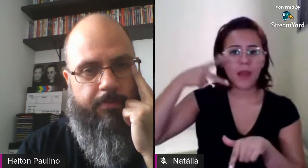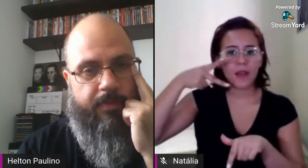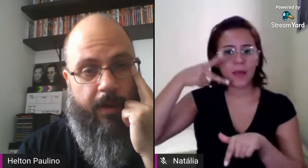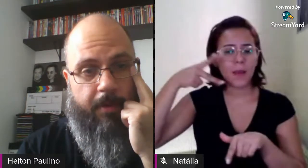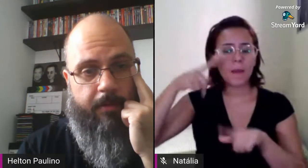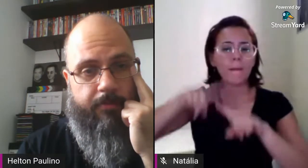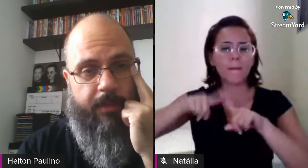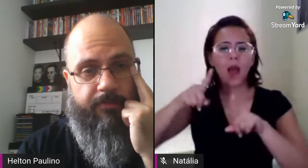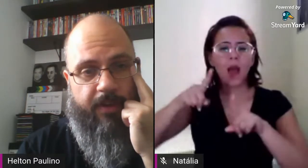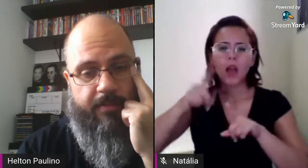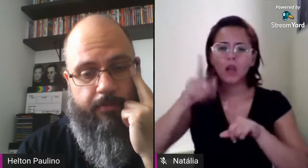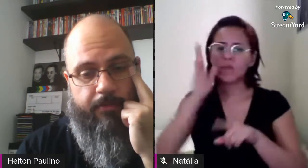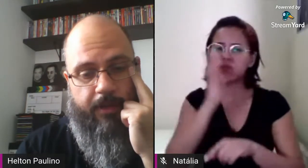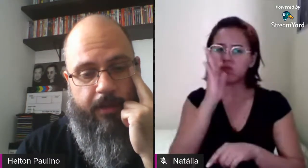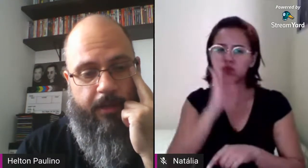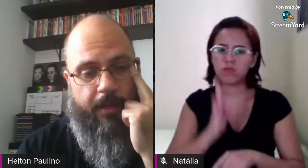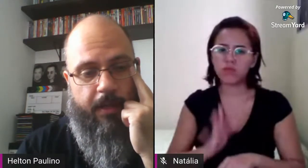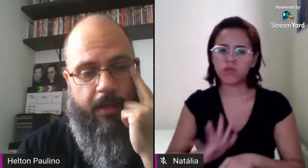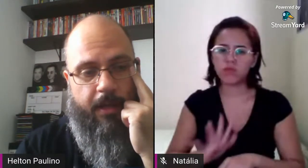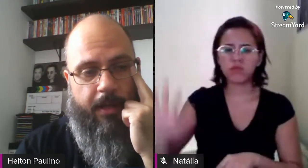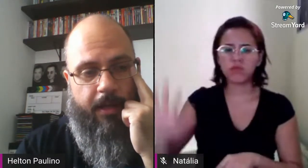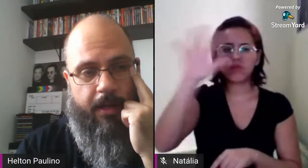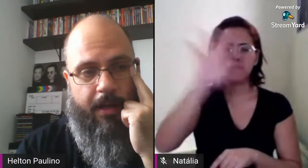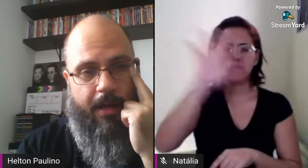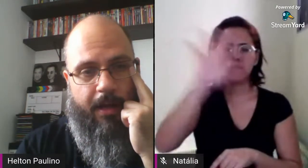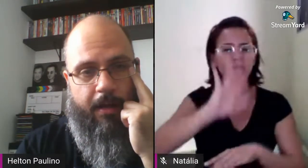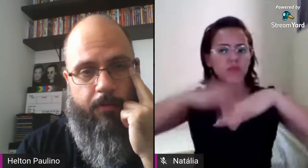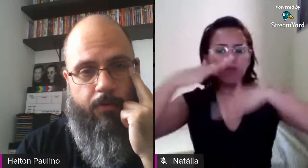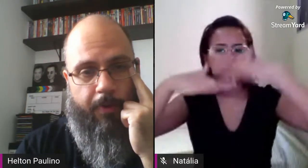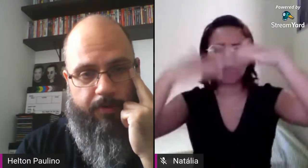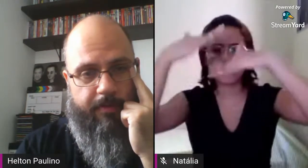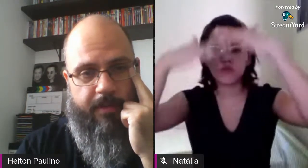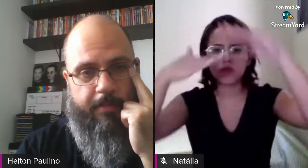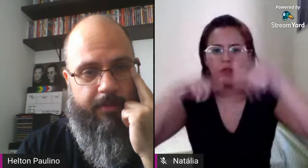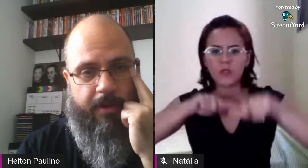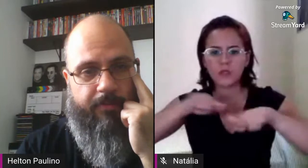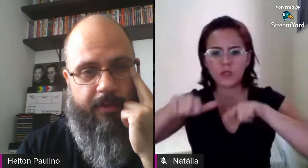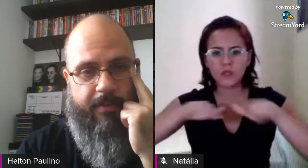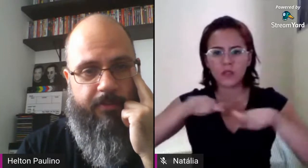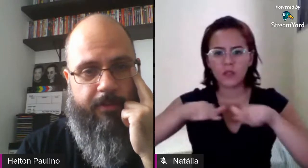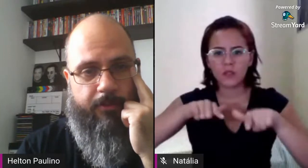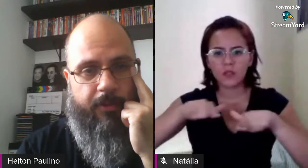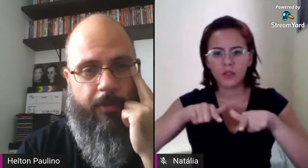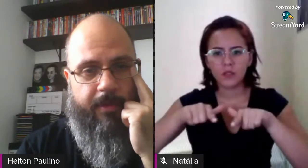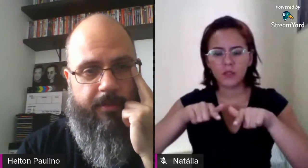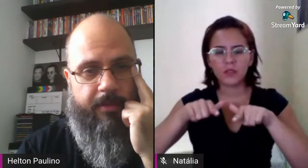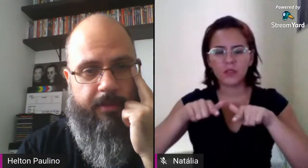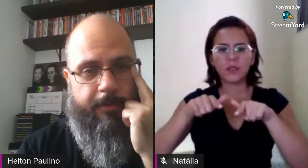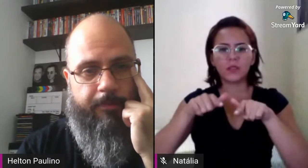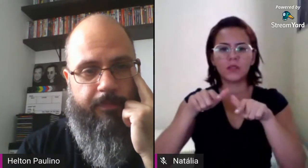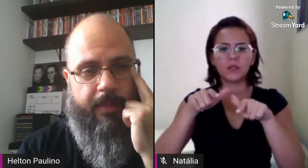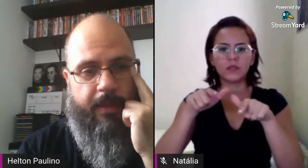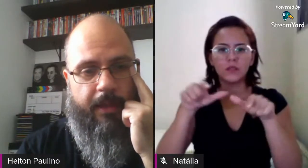desenvolvendo trabalhos que fazem com que o processo cinematográfico ele seja